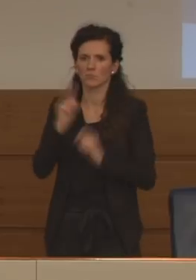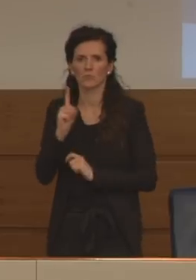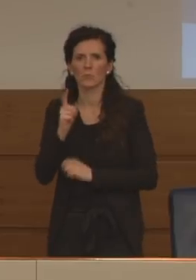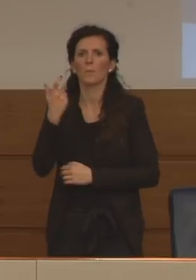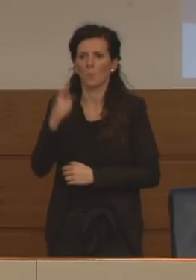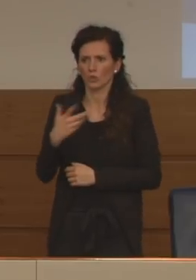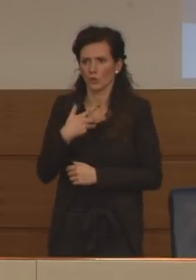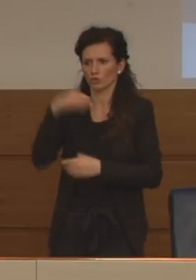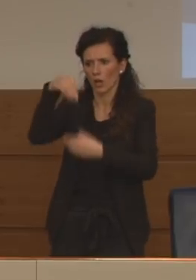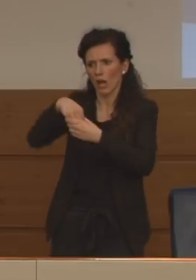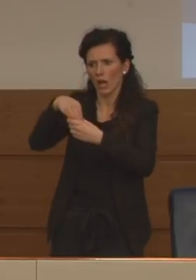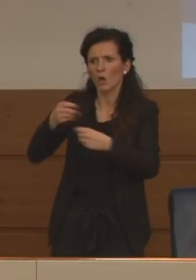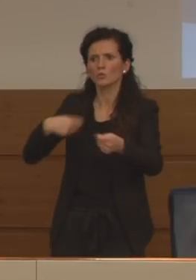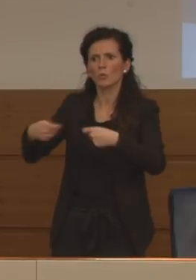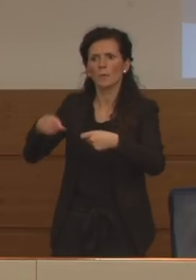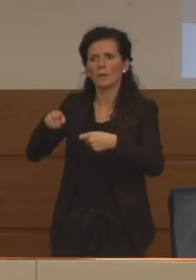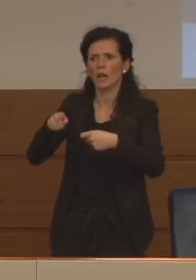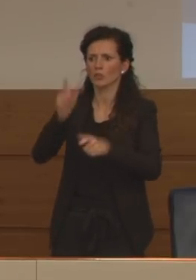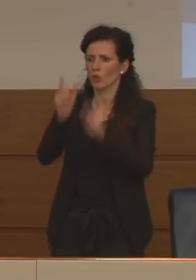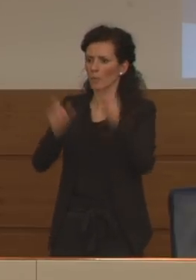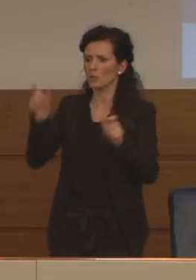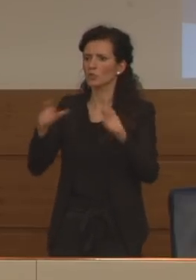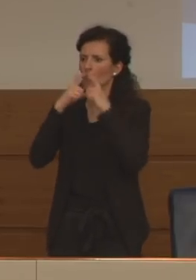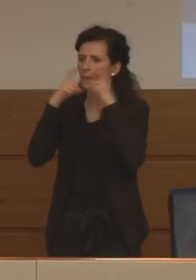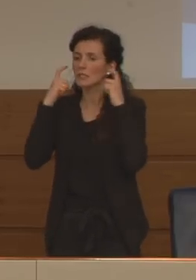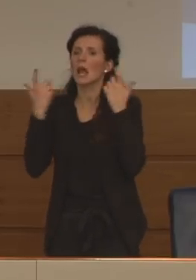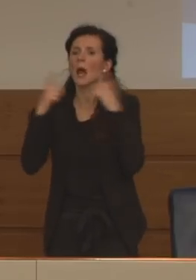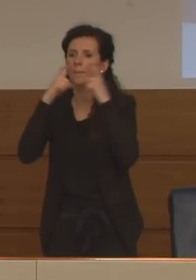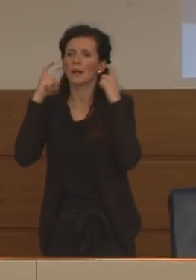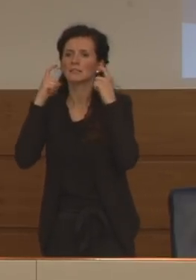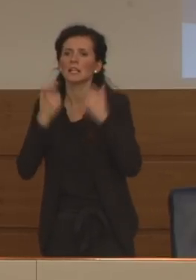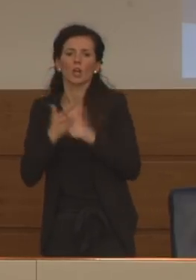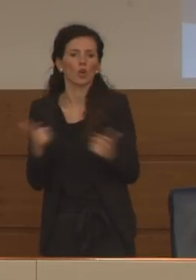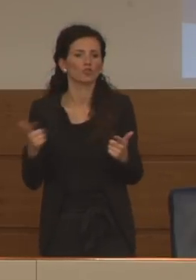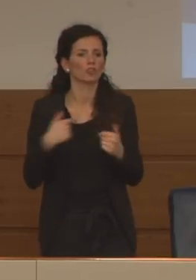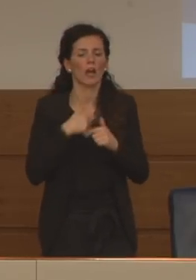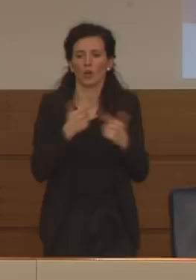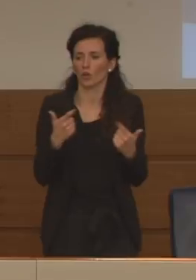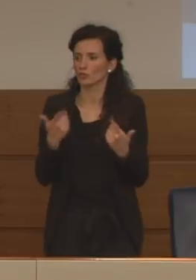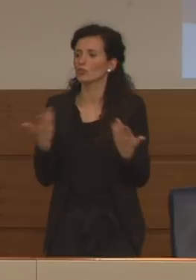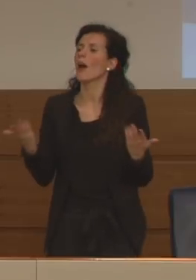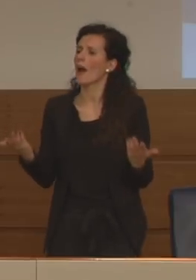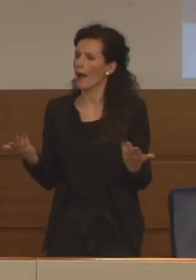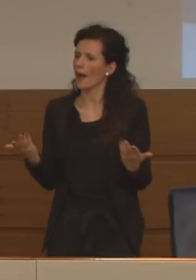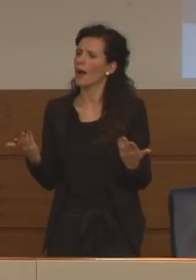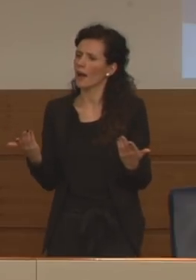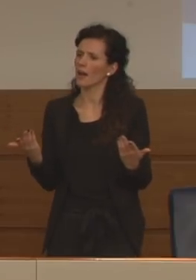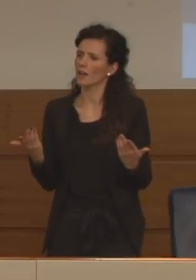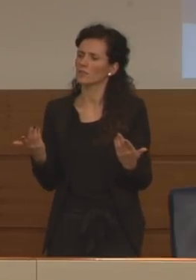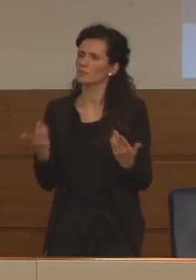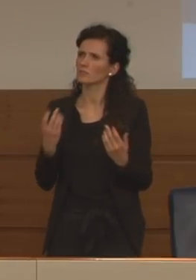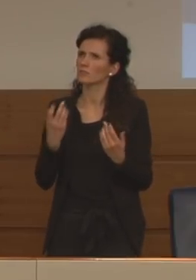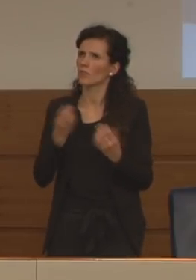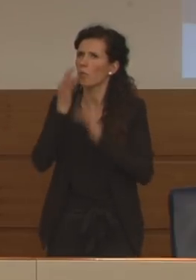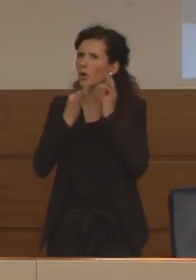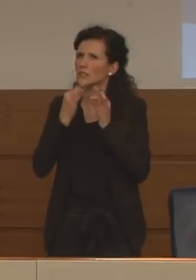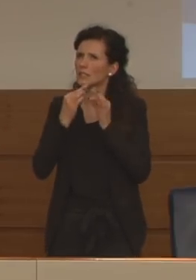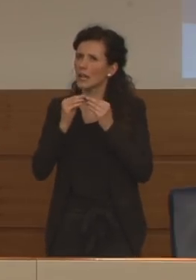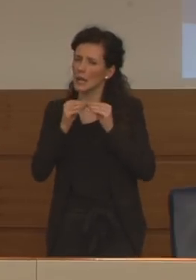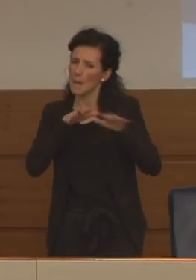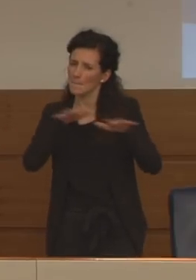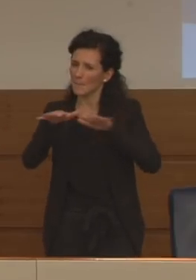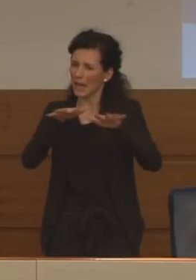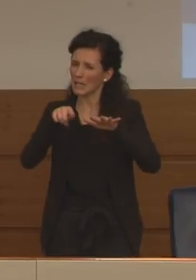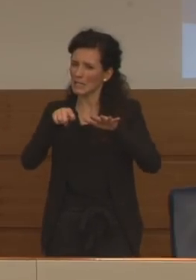va senza mascherine perché le mascherine non ci sono allora poi probabilmente l'intero meccanismo non non ha senso i numeri